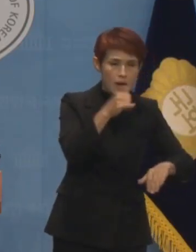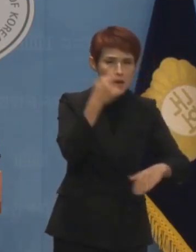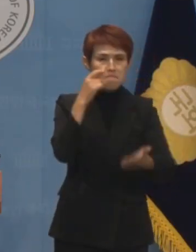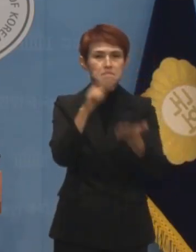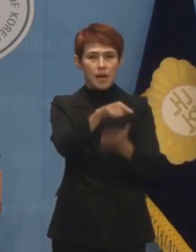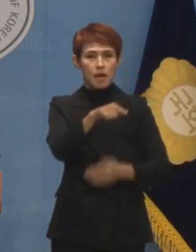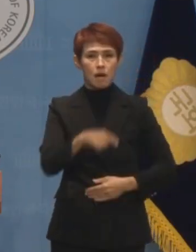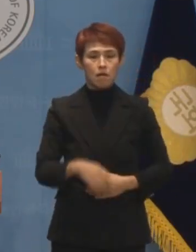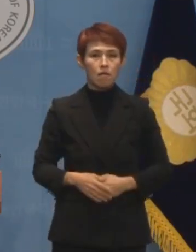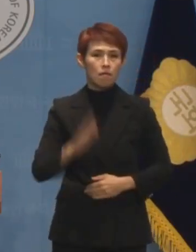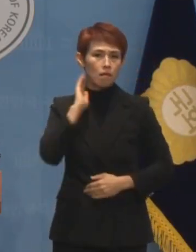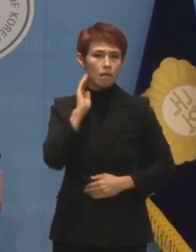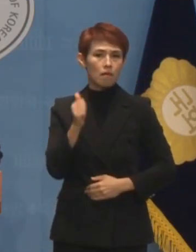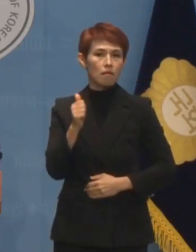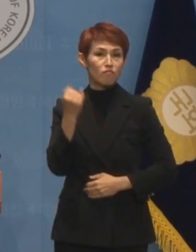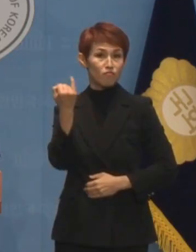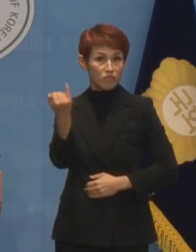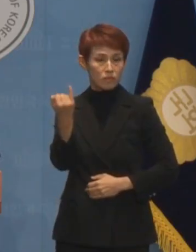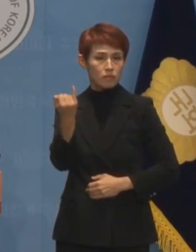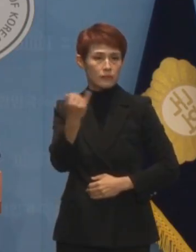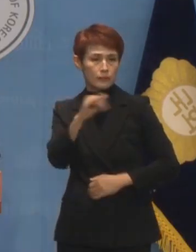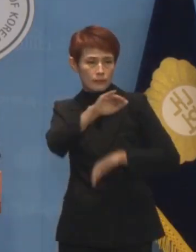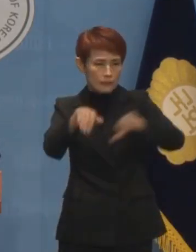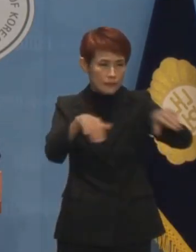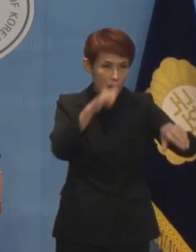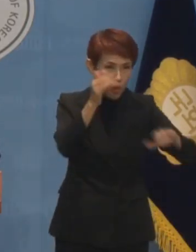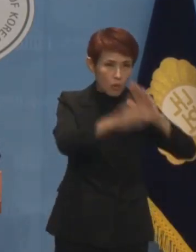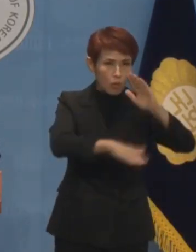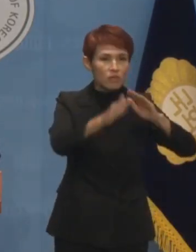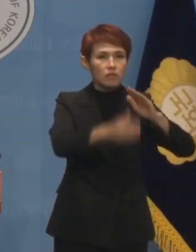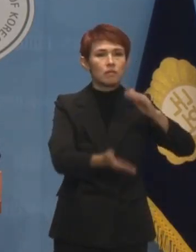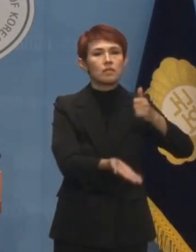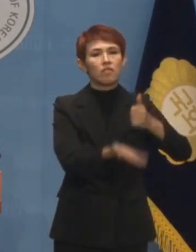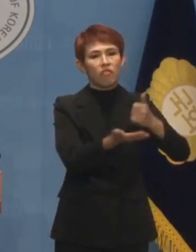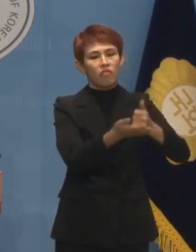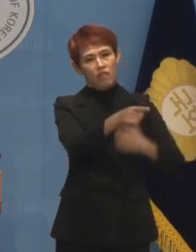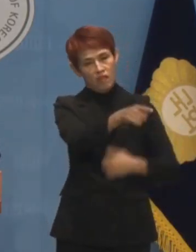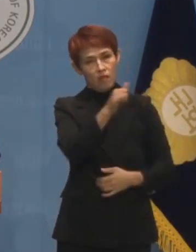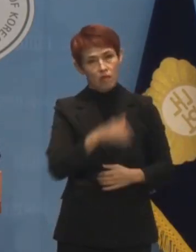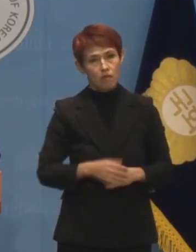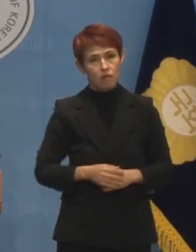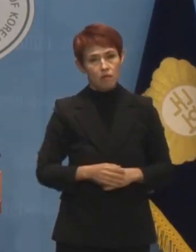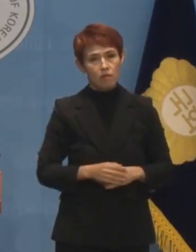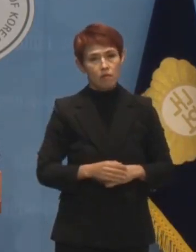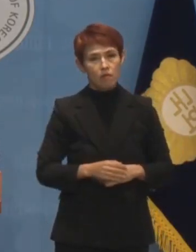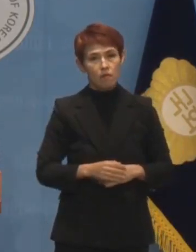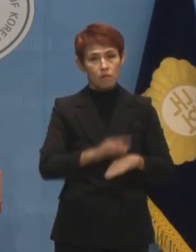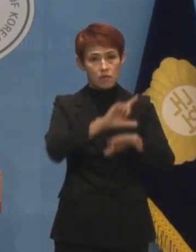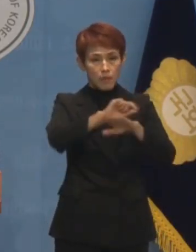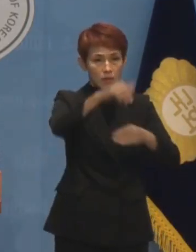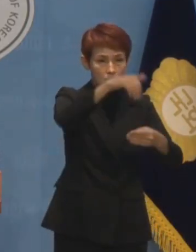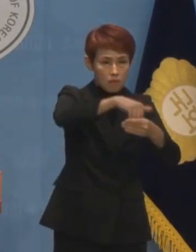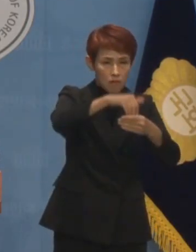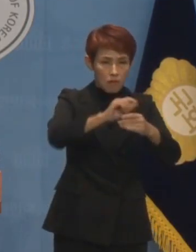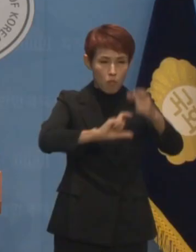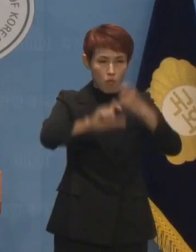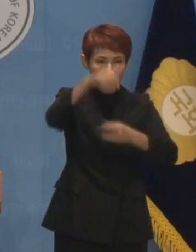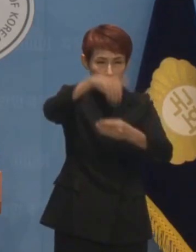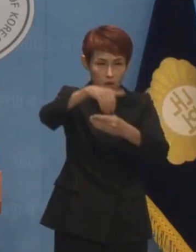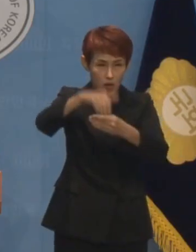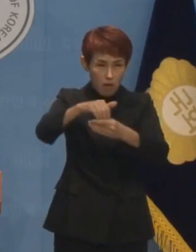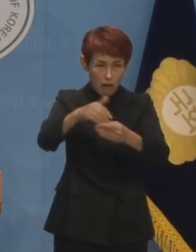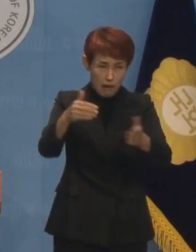업은 공천 개입이었다고 합니다. 재보선, 총선, 지방선거까지 윤석열 정권에서